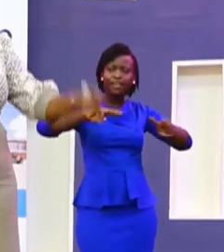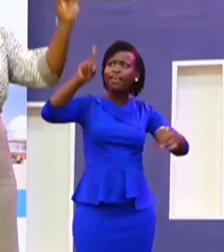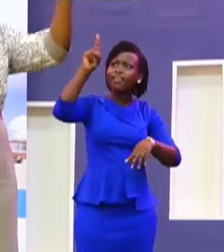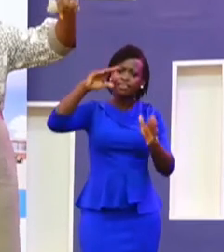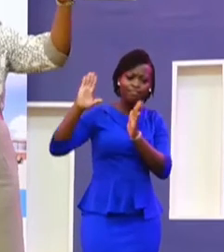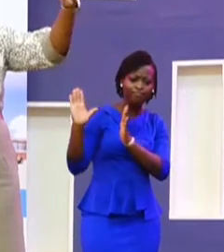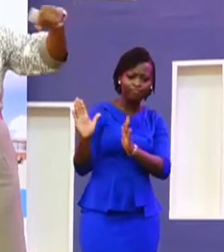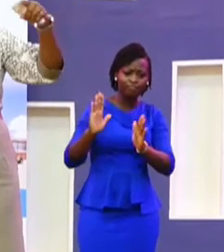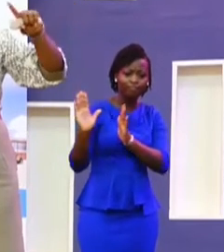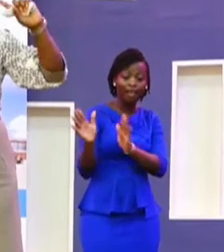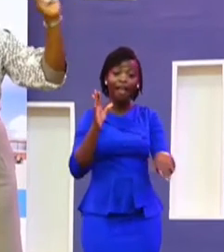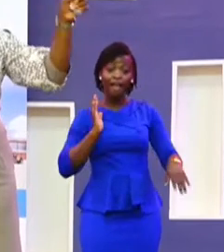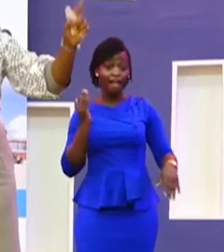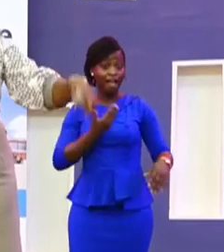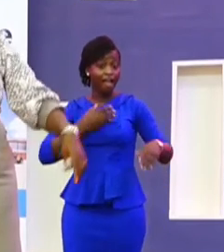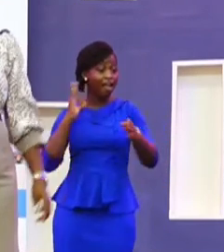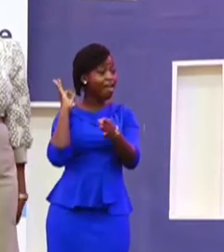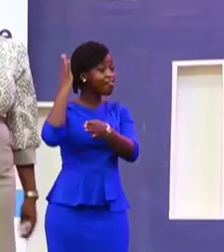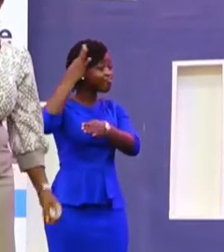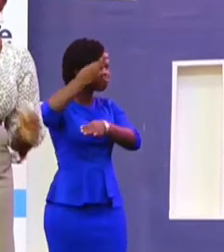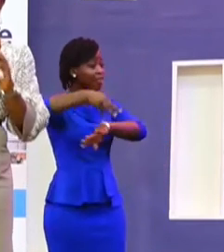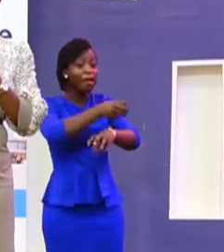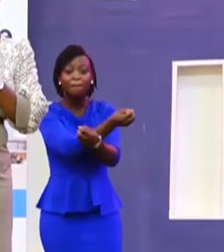magenda Banjija tuchenga wala